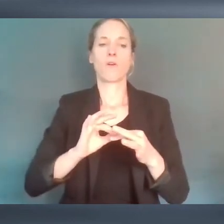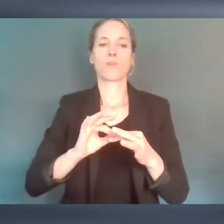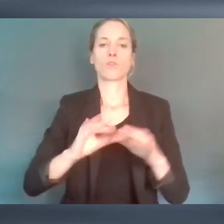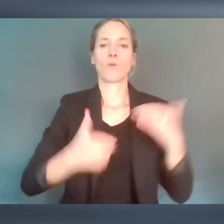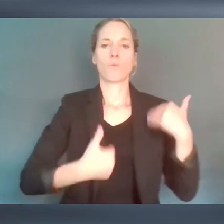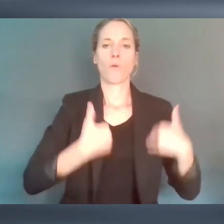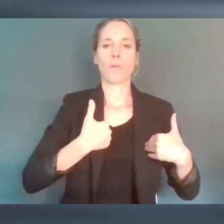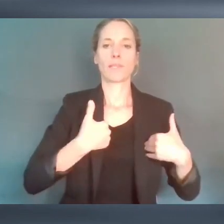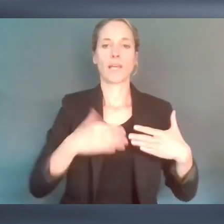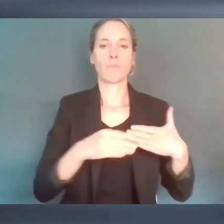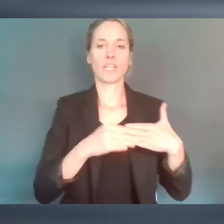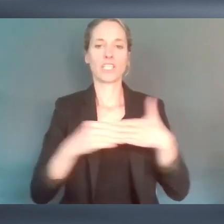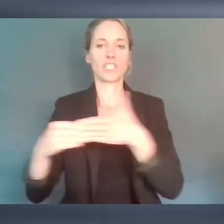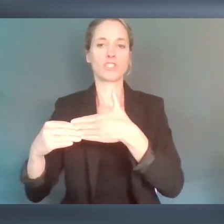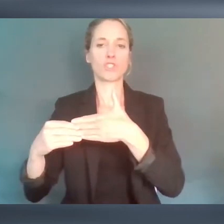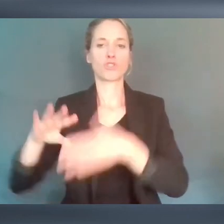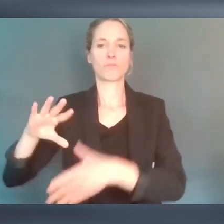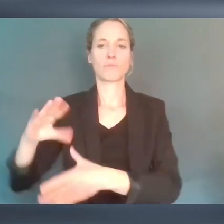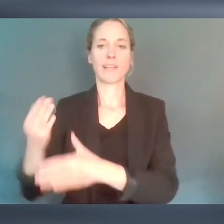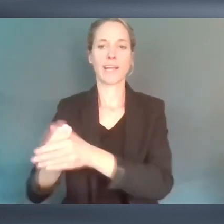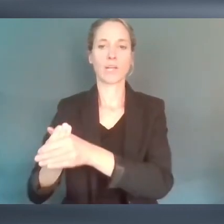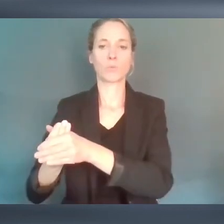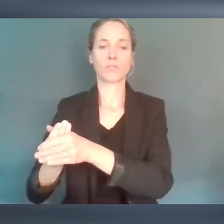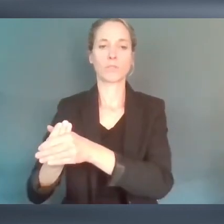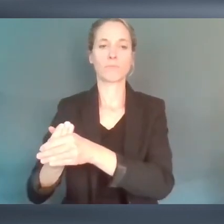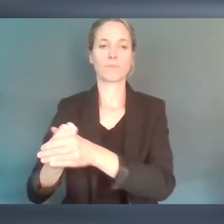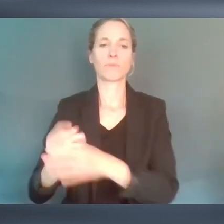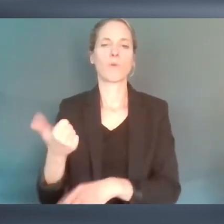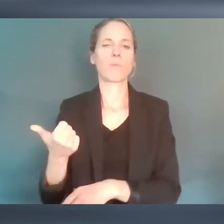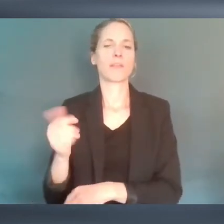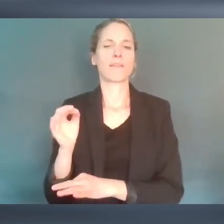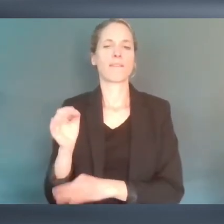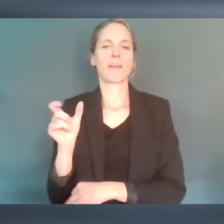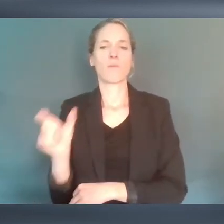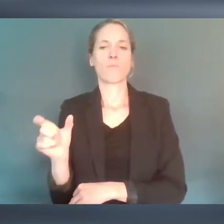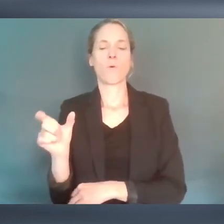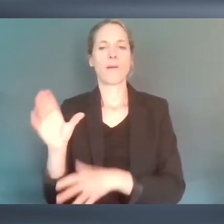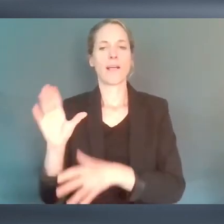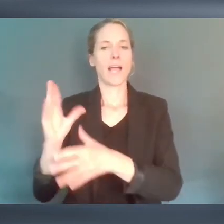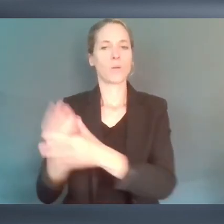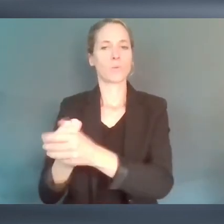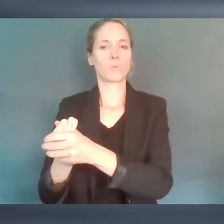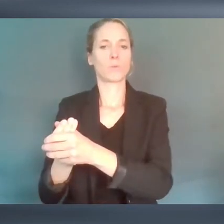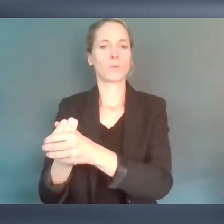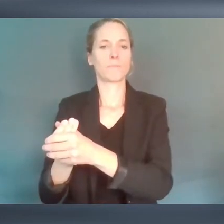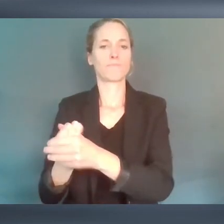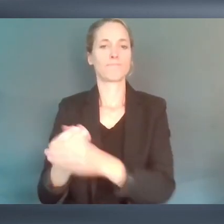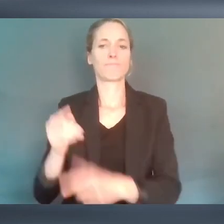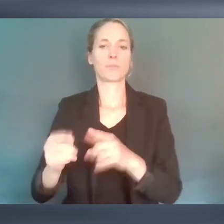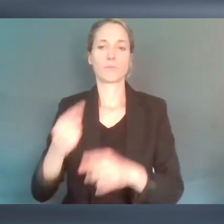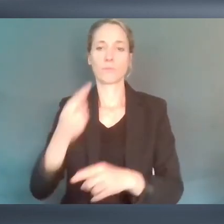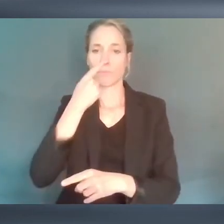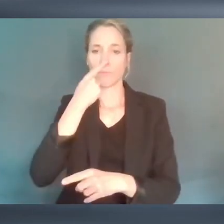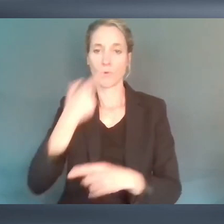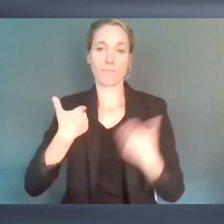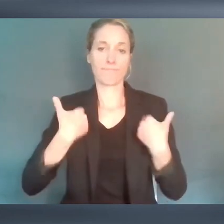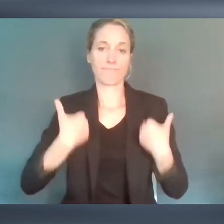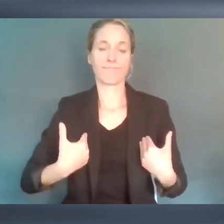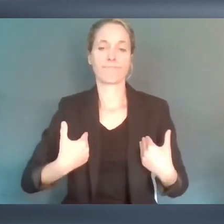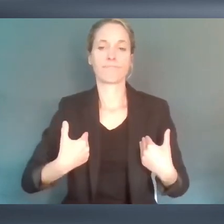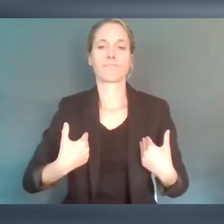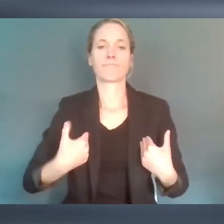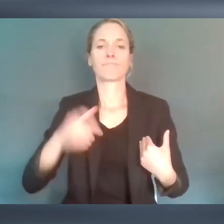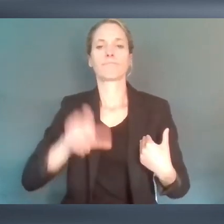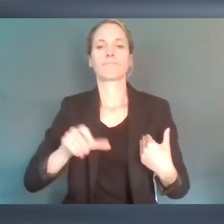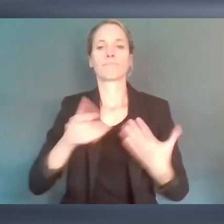inclusif. Déjà, l'inclusion. Évidemment, cela m'inquiète, cela me concerne comme personne en